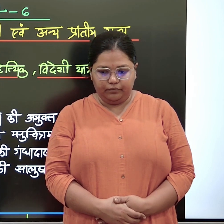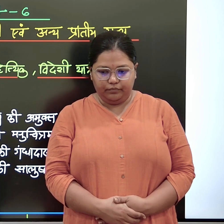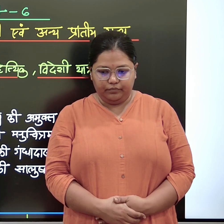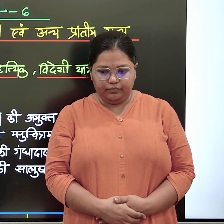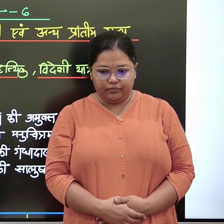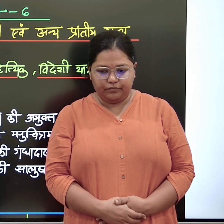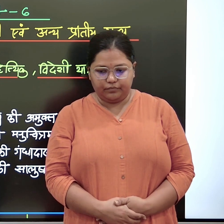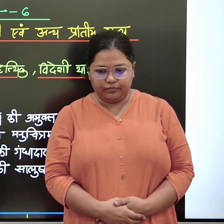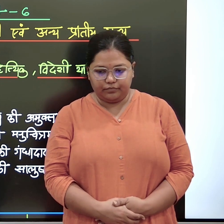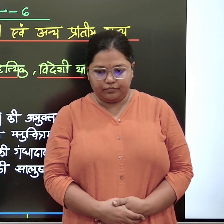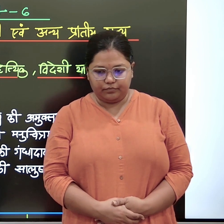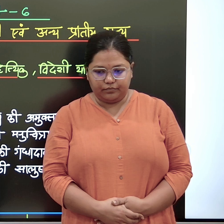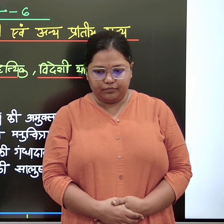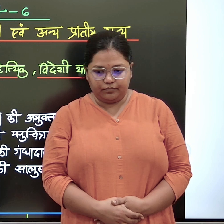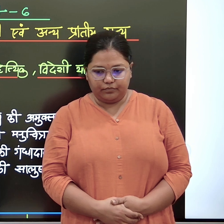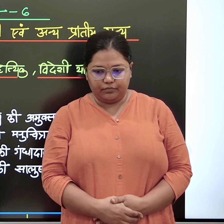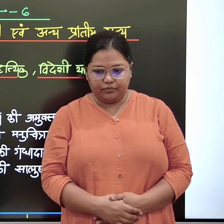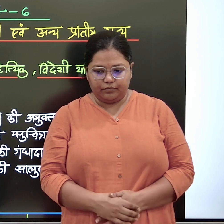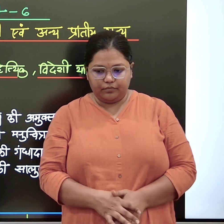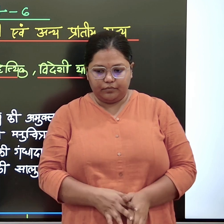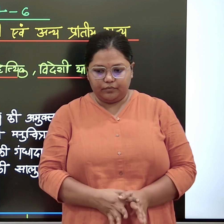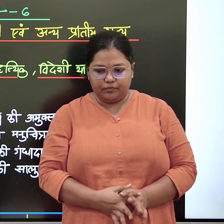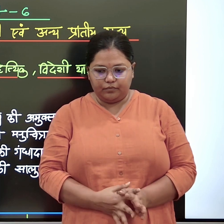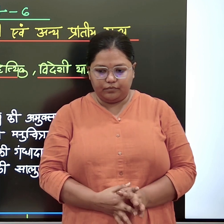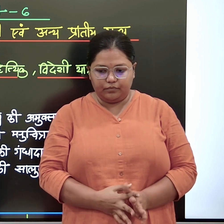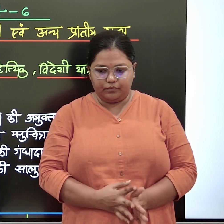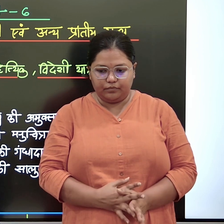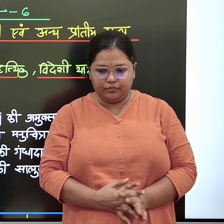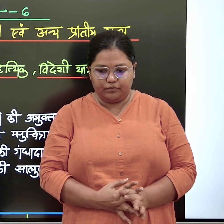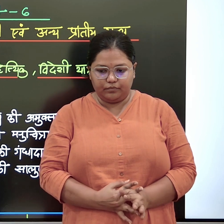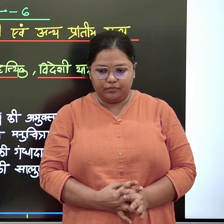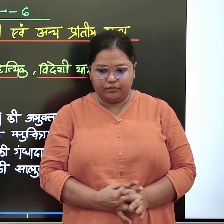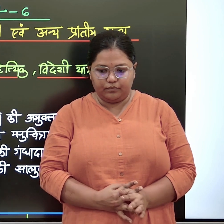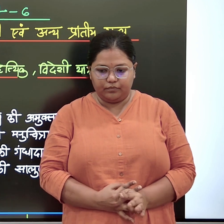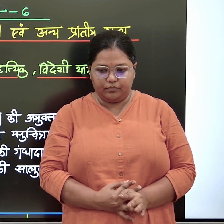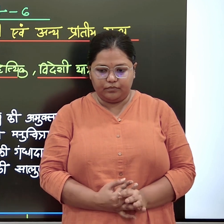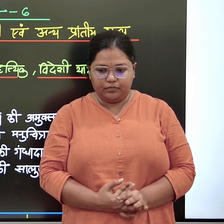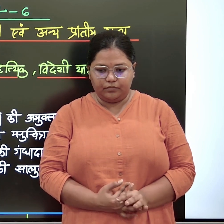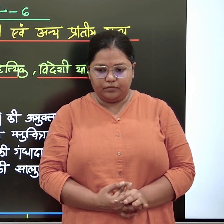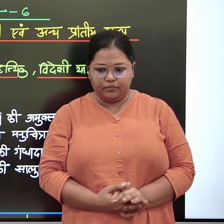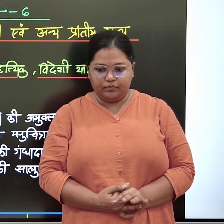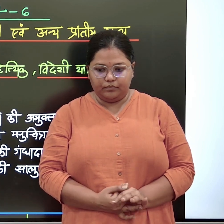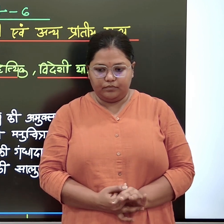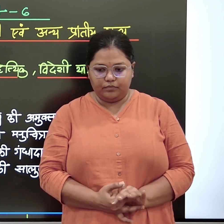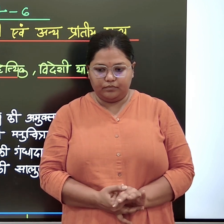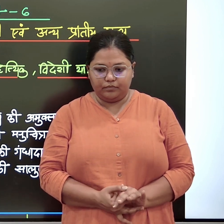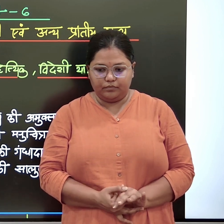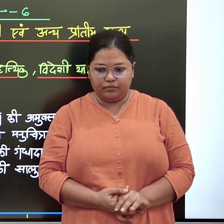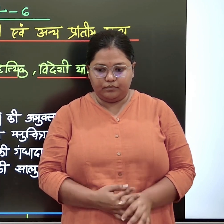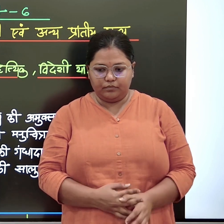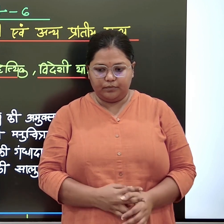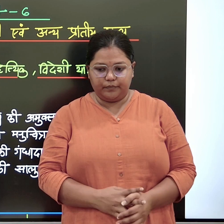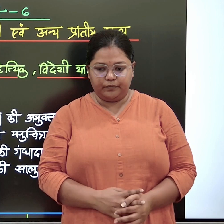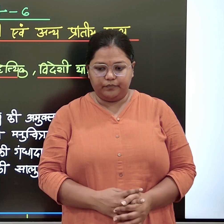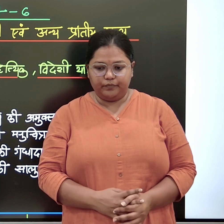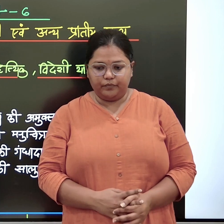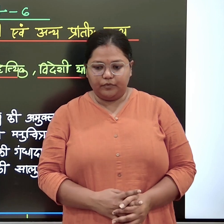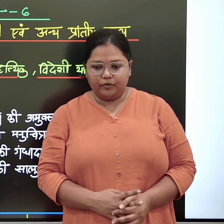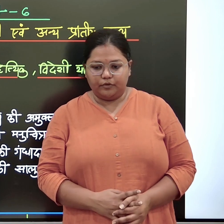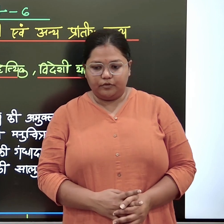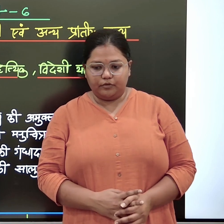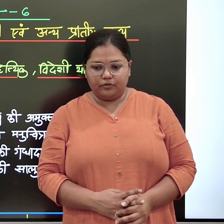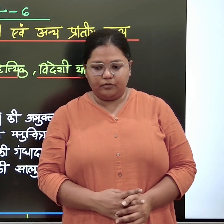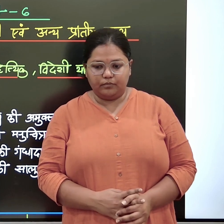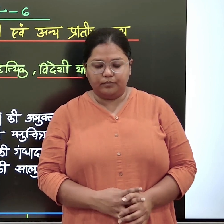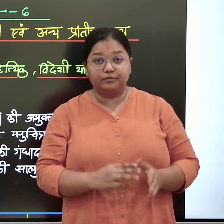अपने अधीन करना चाहा और इसमें वो सफल रहा। इससे हरिहर और बुक्का जो थे